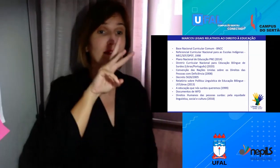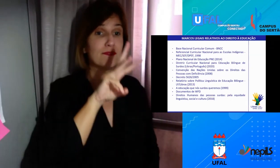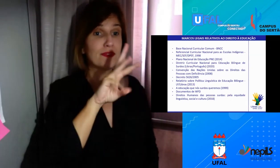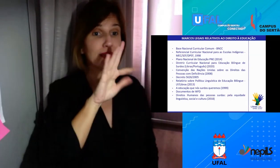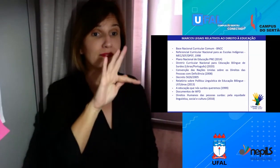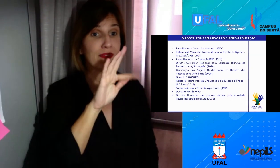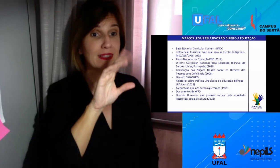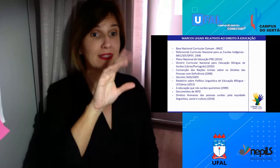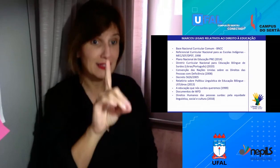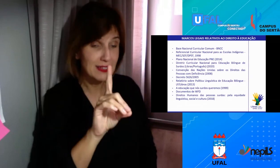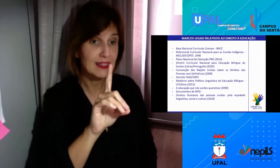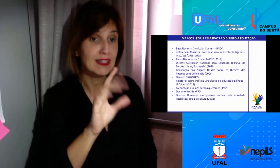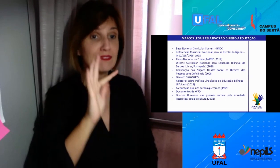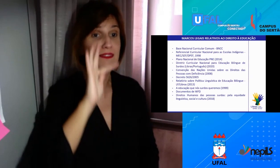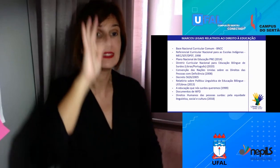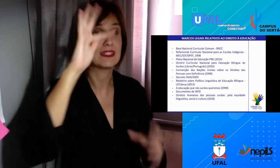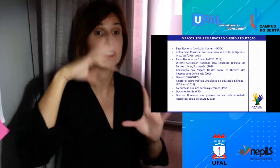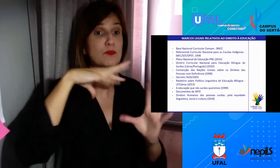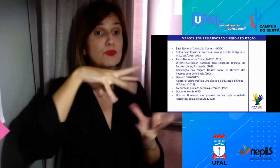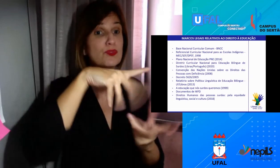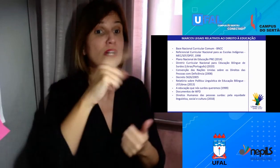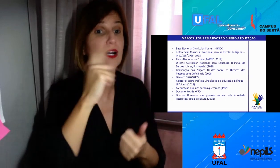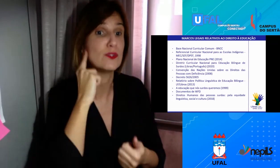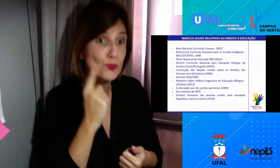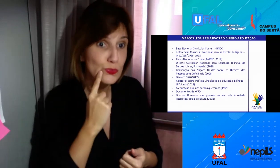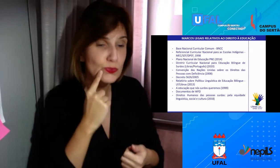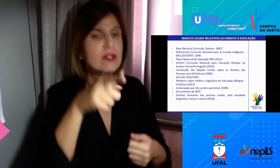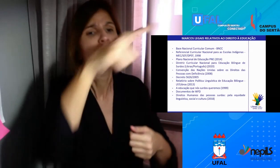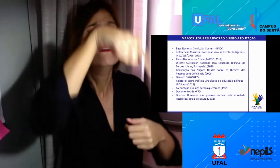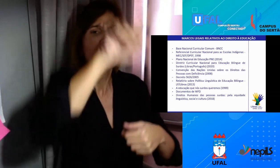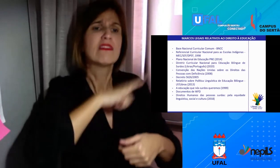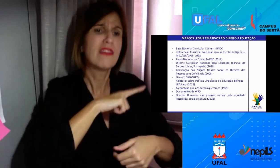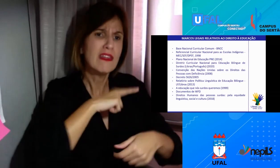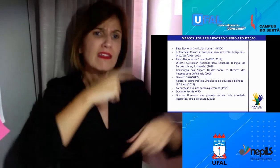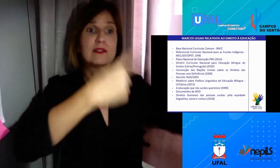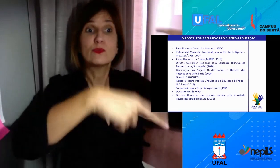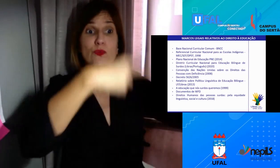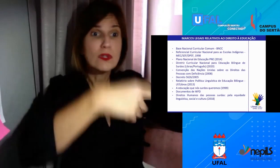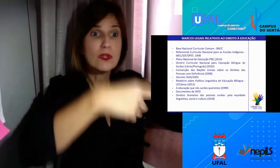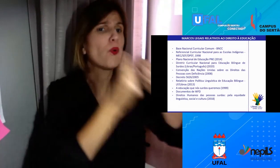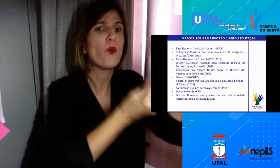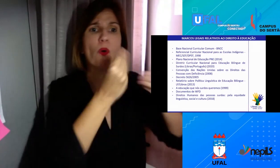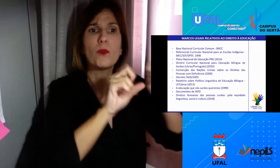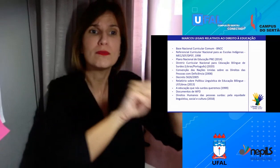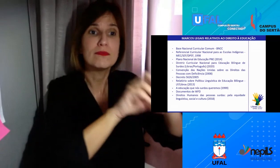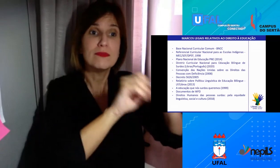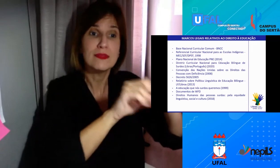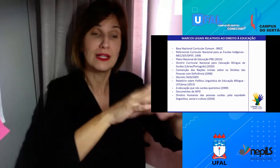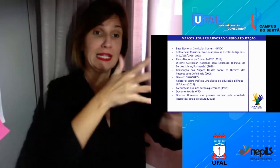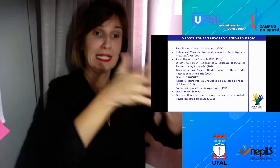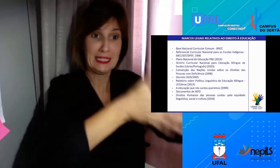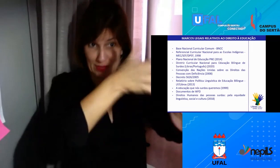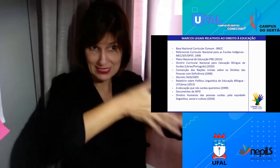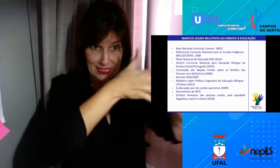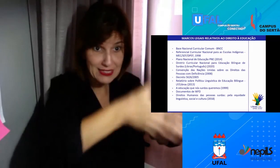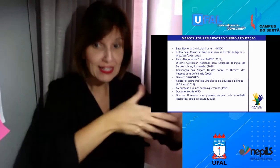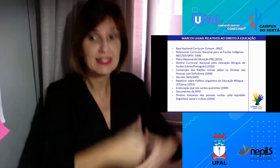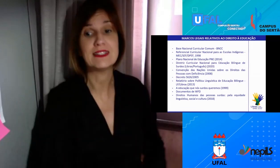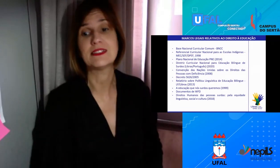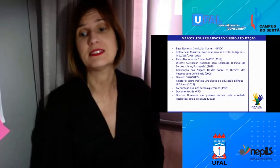esse documento também foi um documento considerado nessa elaboração do nosso trabalho. Além dele, nós